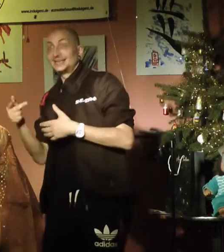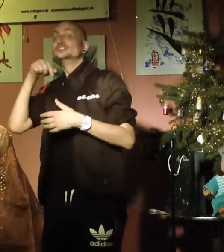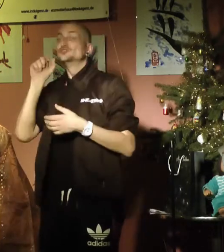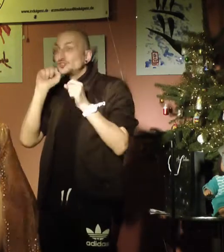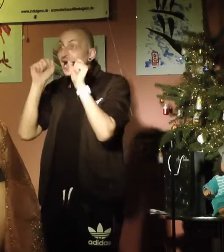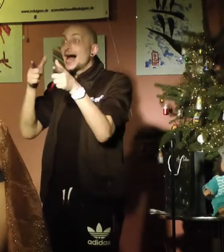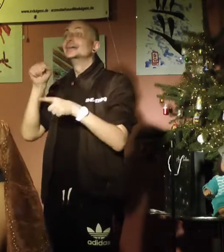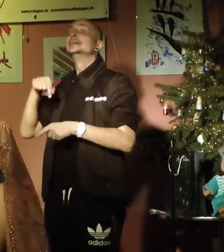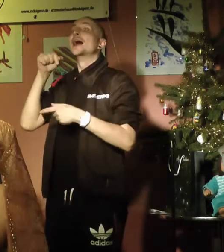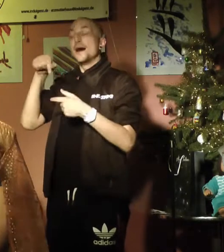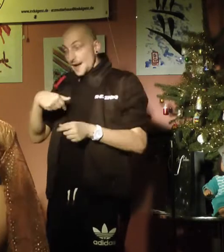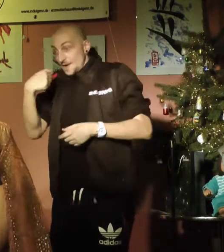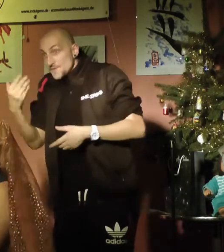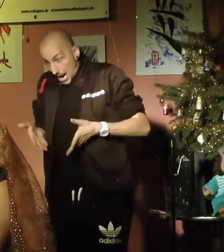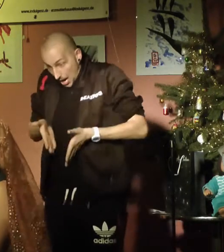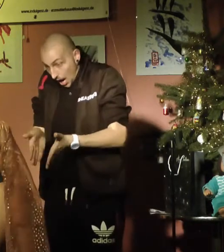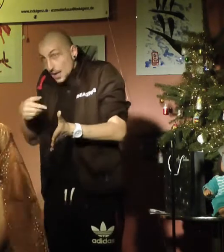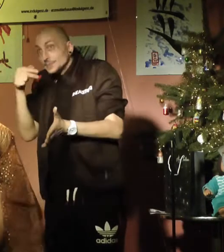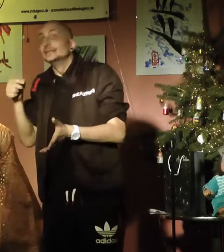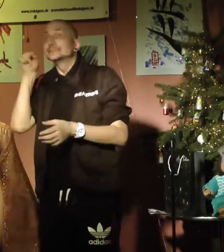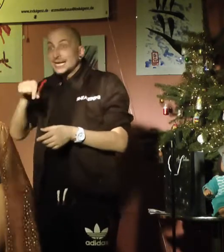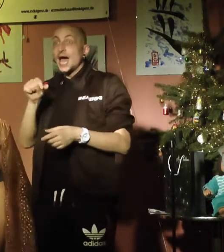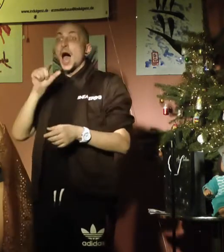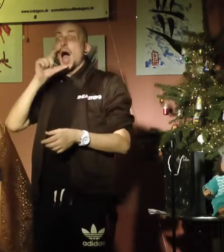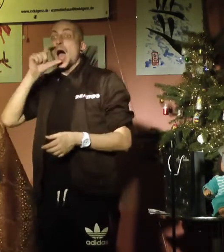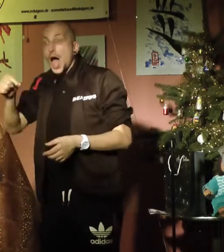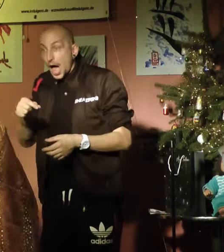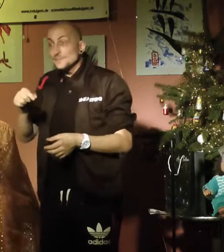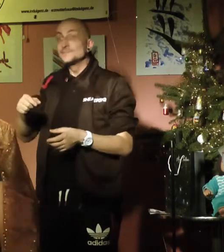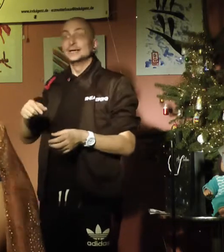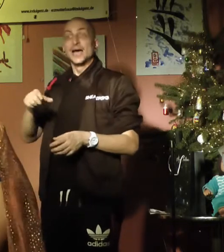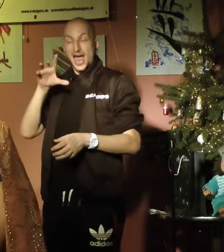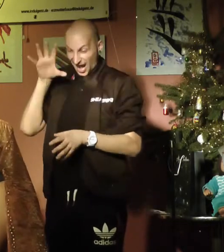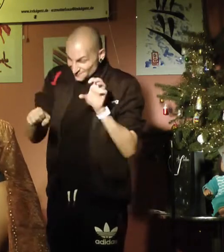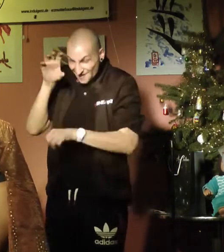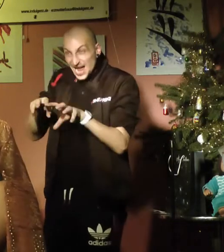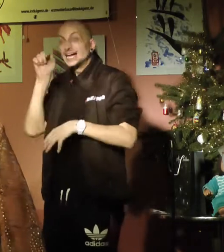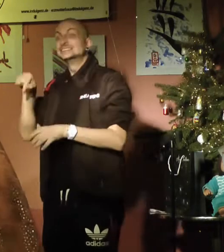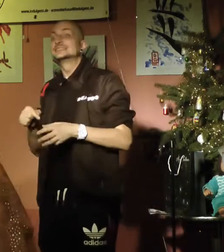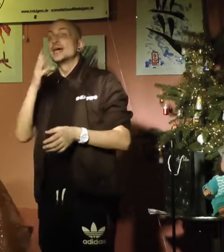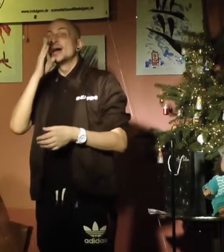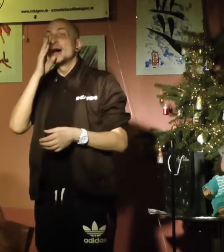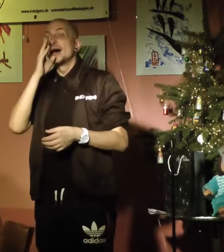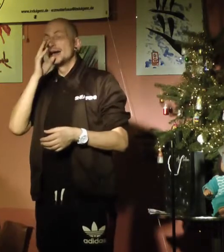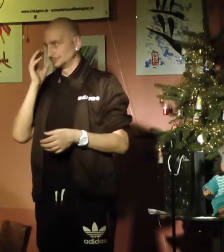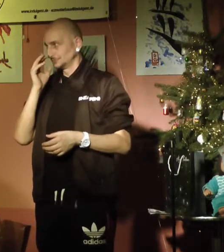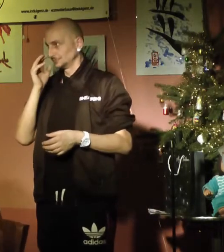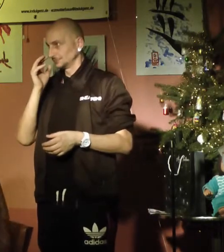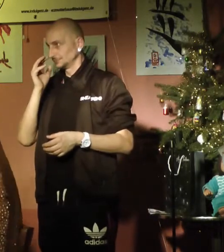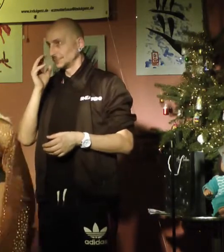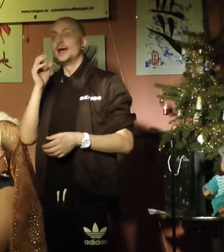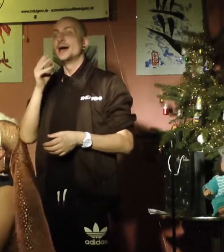fressen ihn die Raben. Fällt er in den Sumpf, macht der Reiter Plumps.